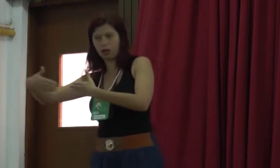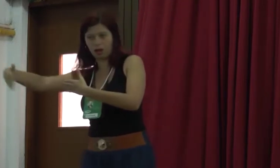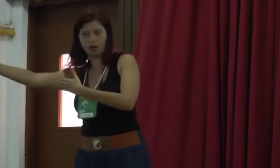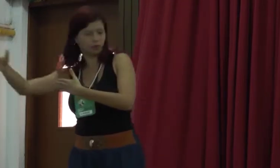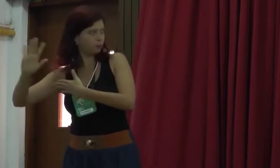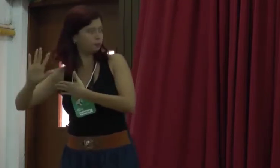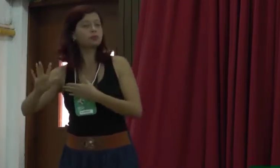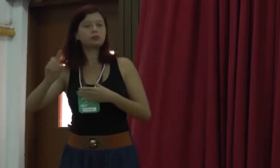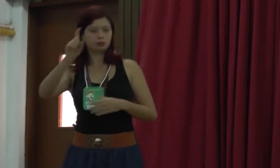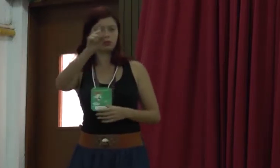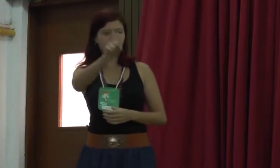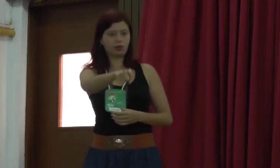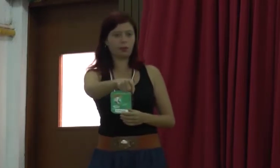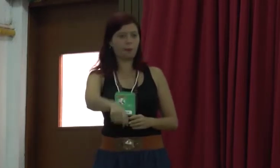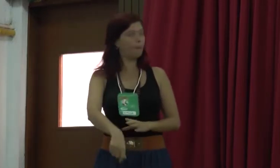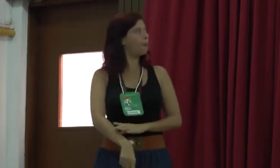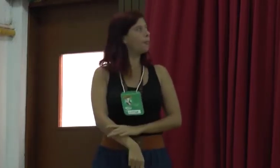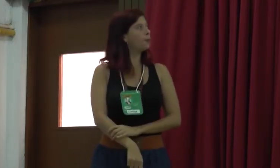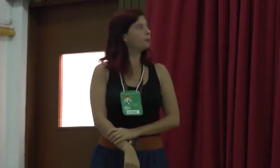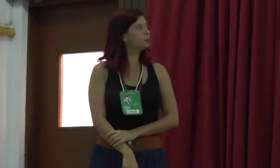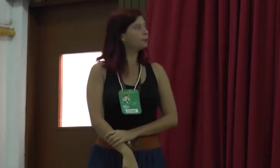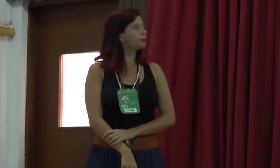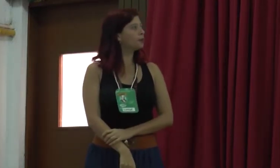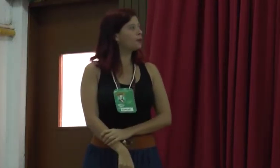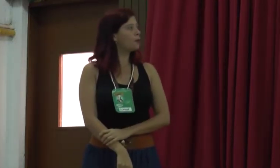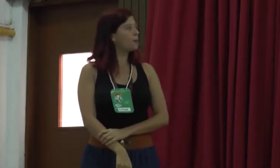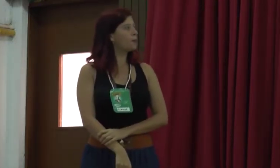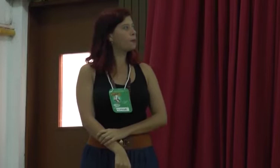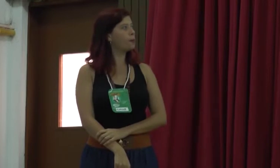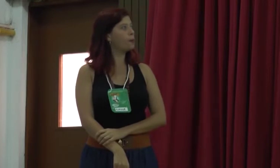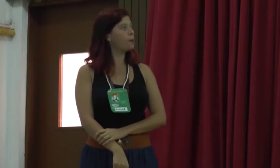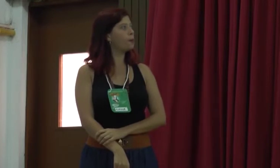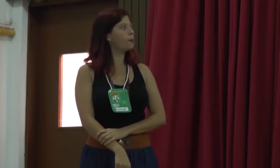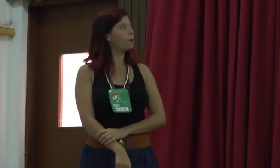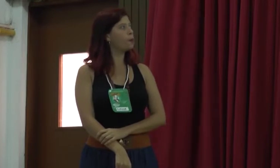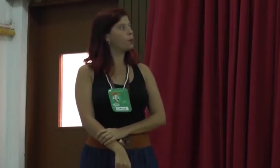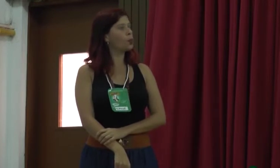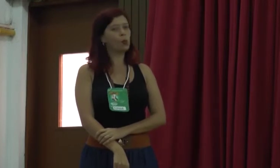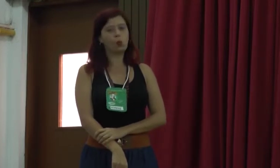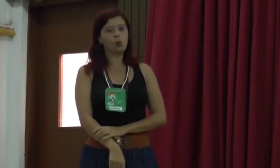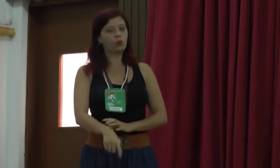de Rivail, depois ao longo da palestra eu explico.